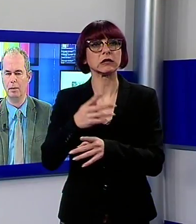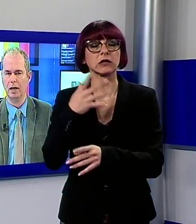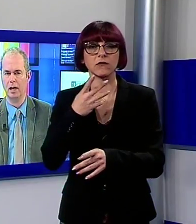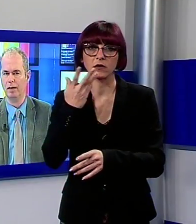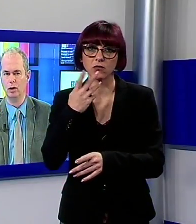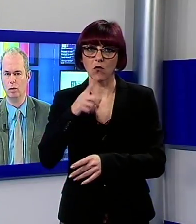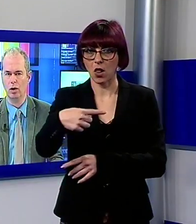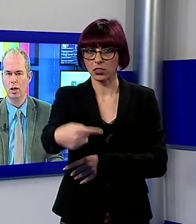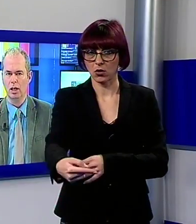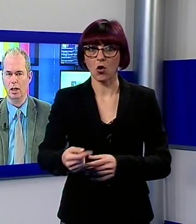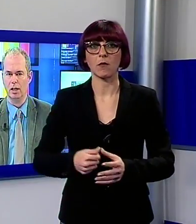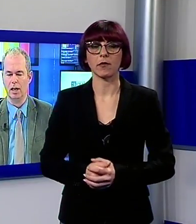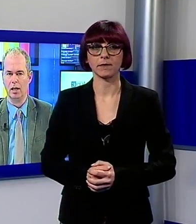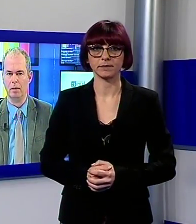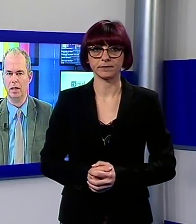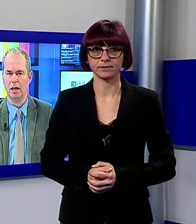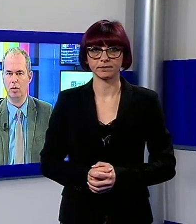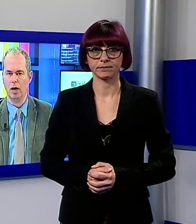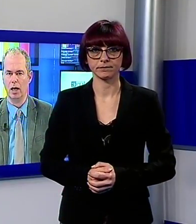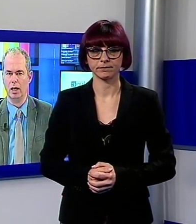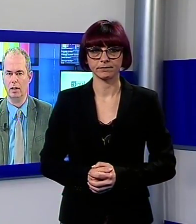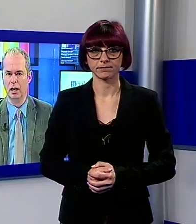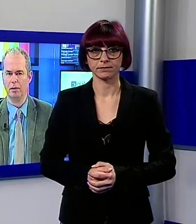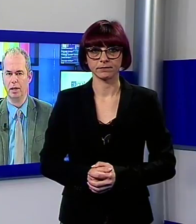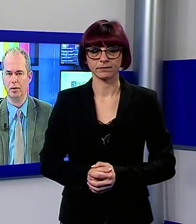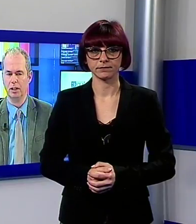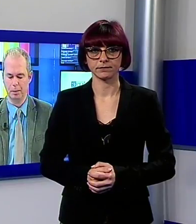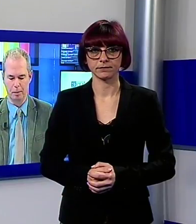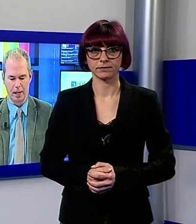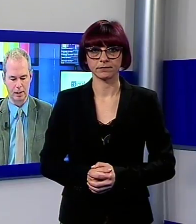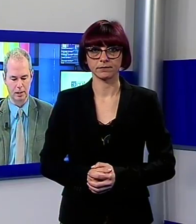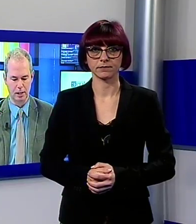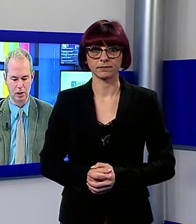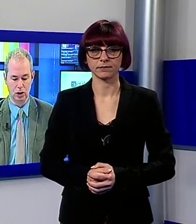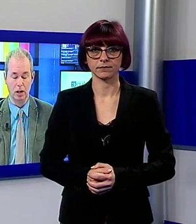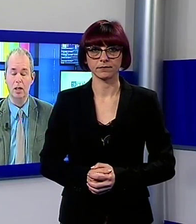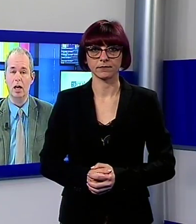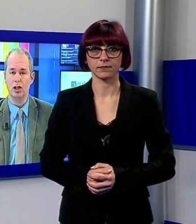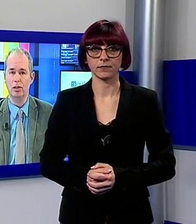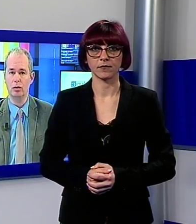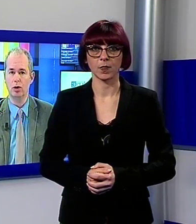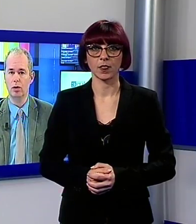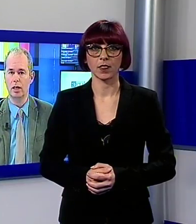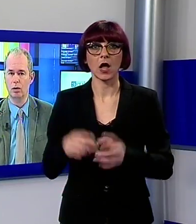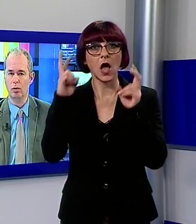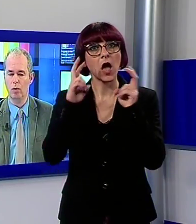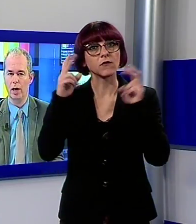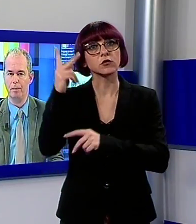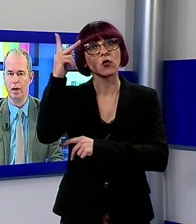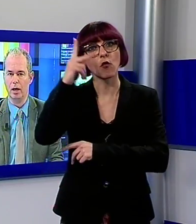Parla il Vescovo, che manderemo al termine di questa prima parte del TG. Arcivescovo di Lucca, che comunque